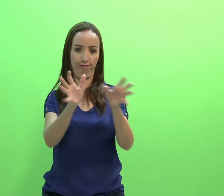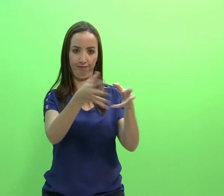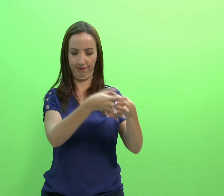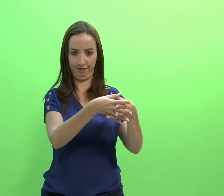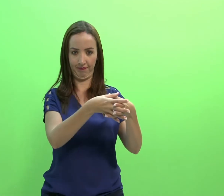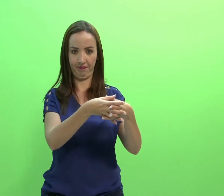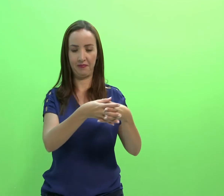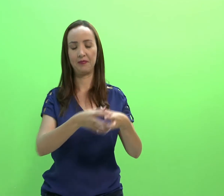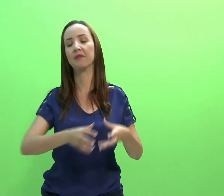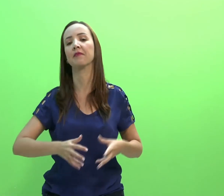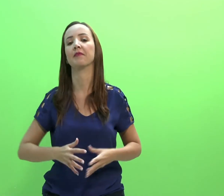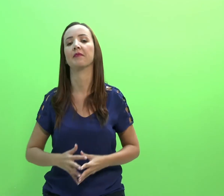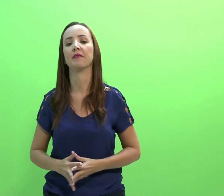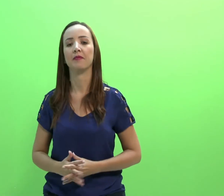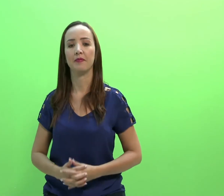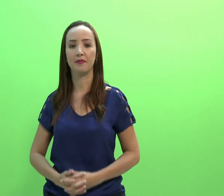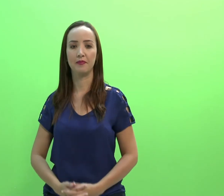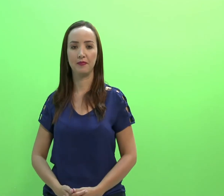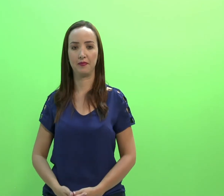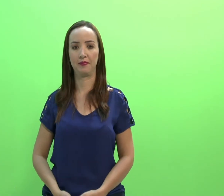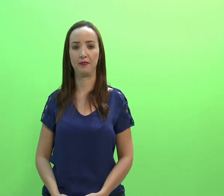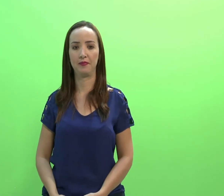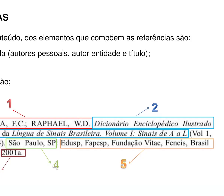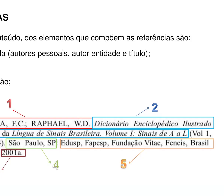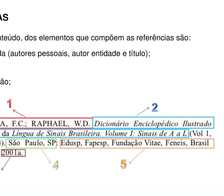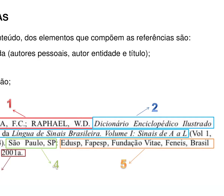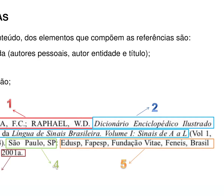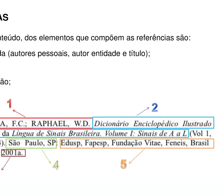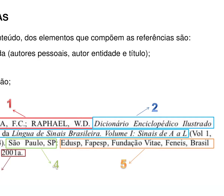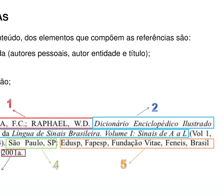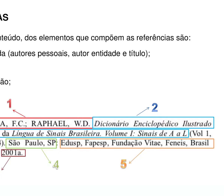livro, vários itens a ser colocado na referência.